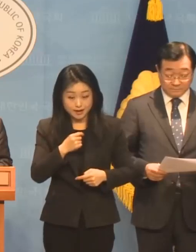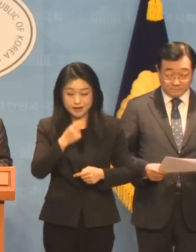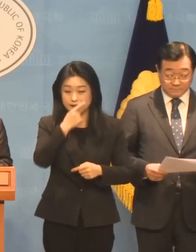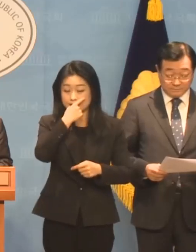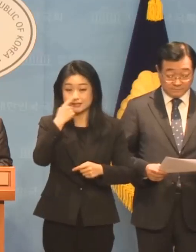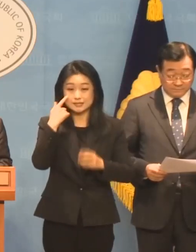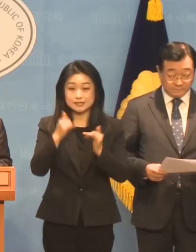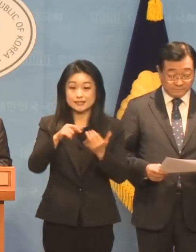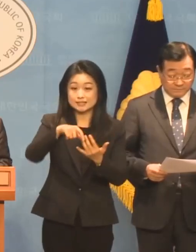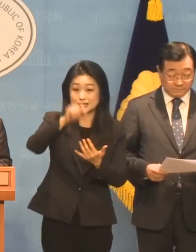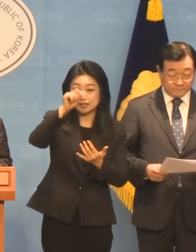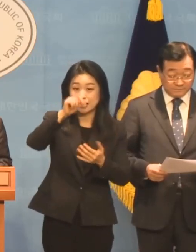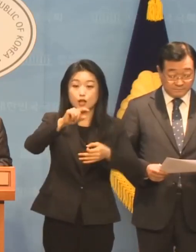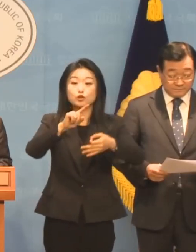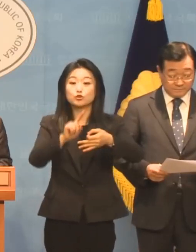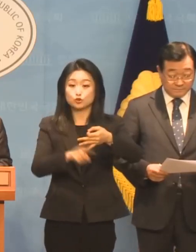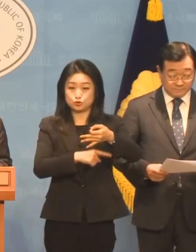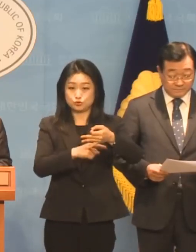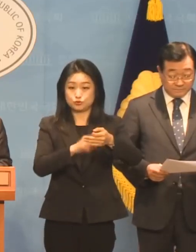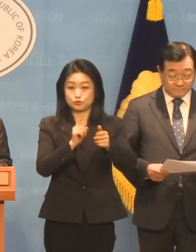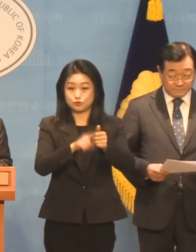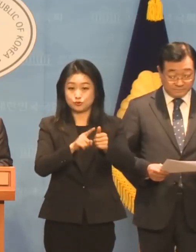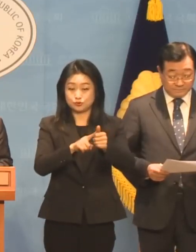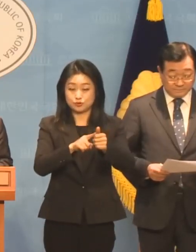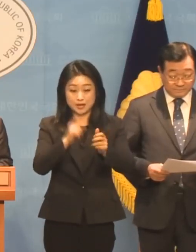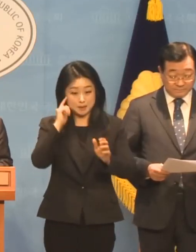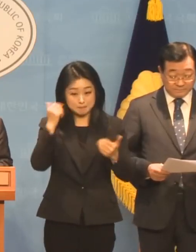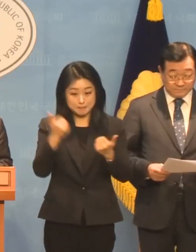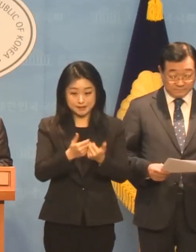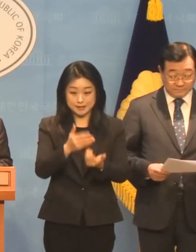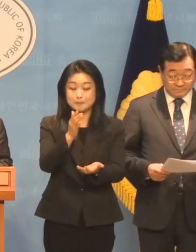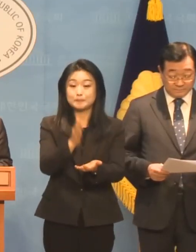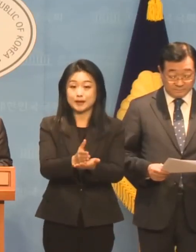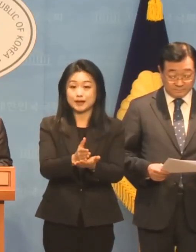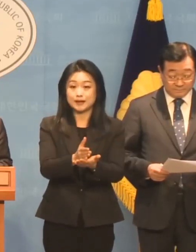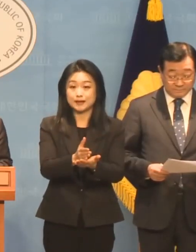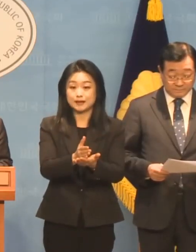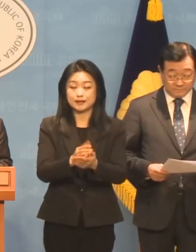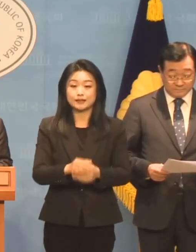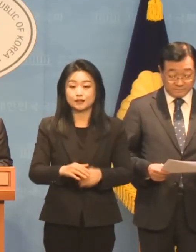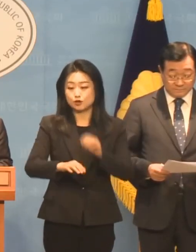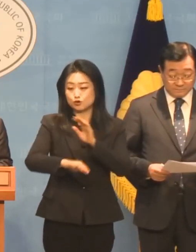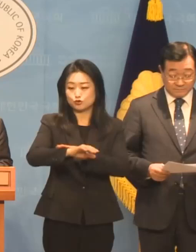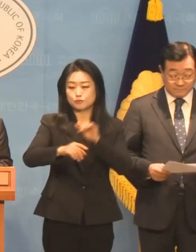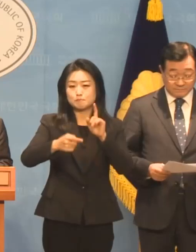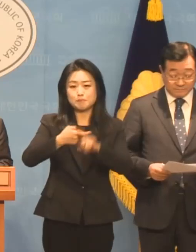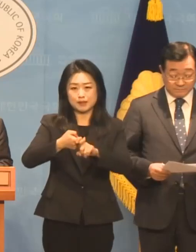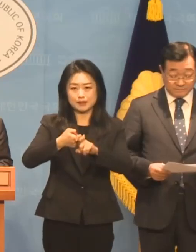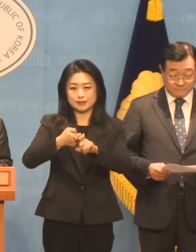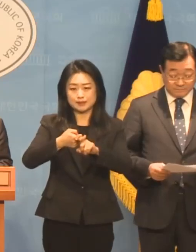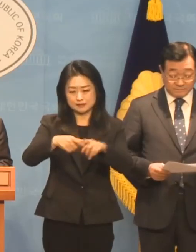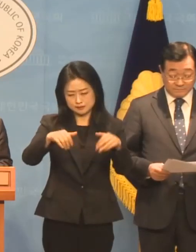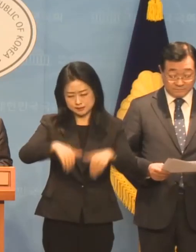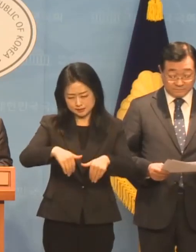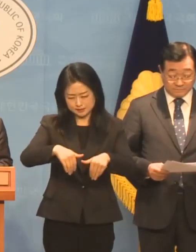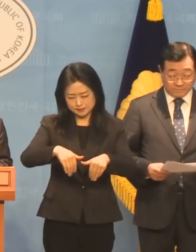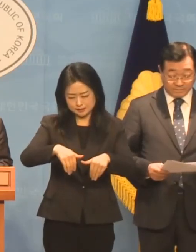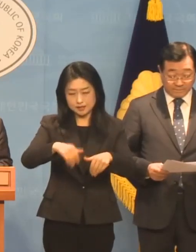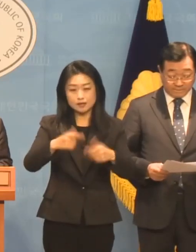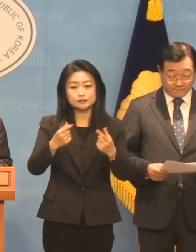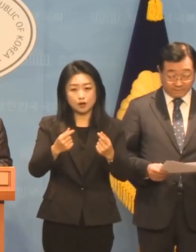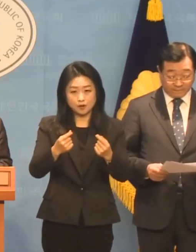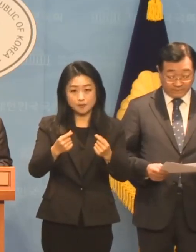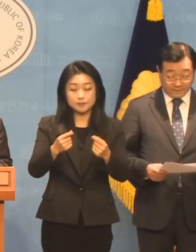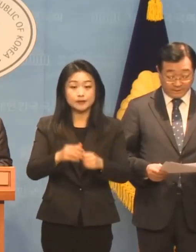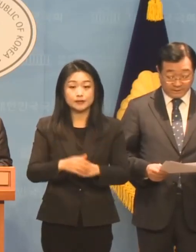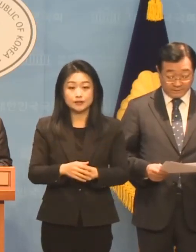채택에 반대해서는 안 됩니다. 한 줌에 불과한 구구 세력에 부하 내동하여 제대로